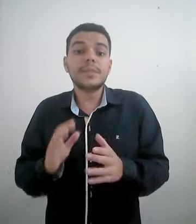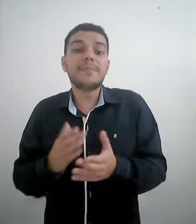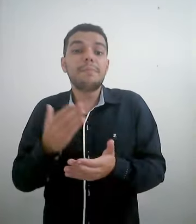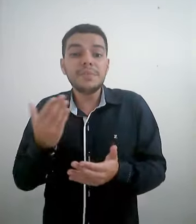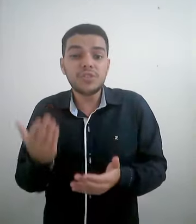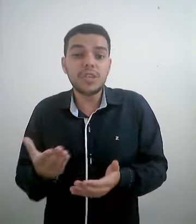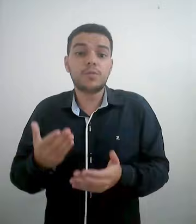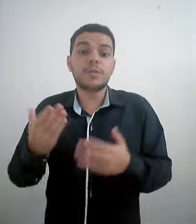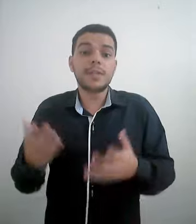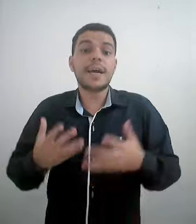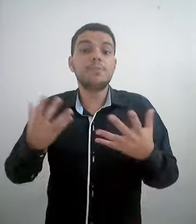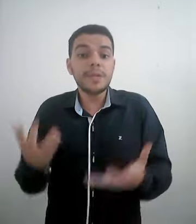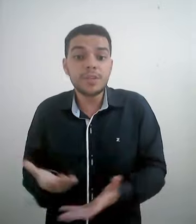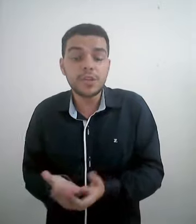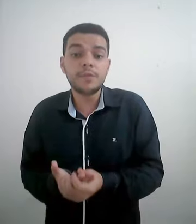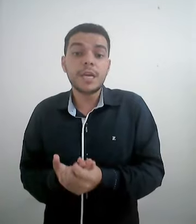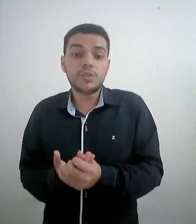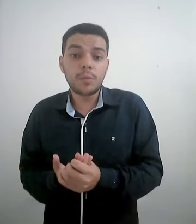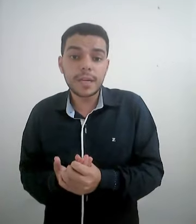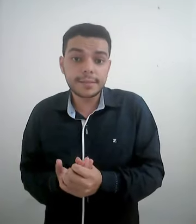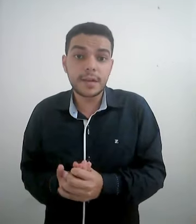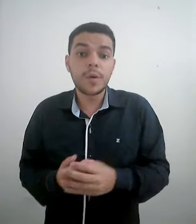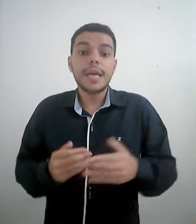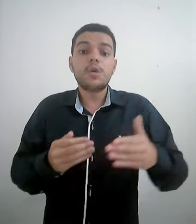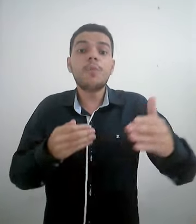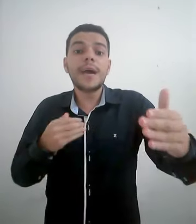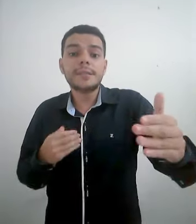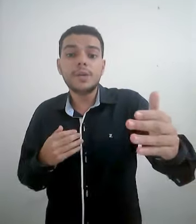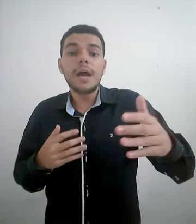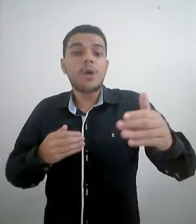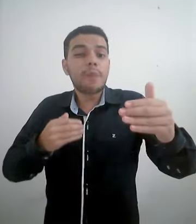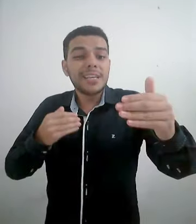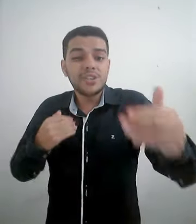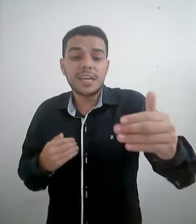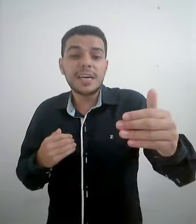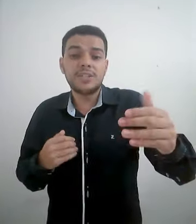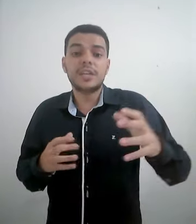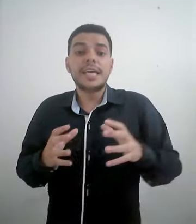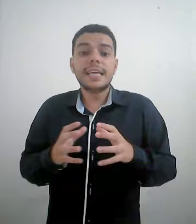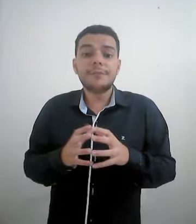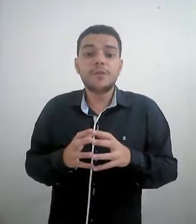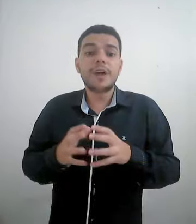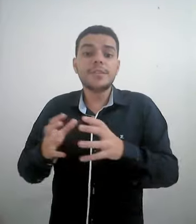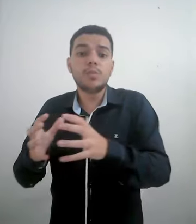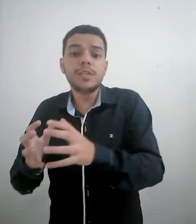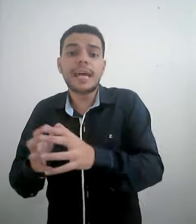sistema primitivo, considerado primitivo de comunicação. E como o Brasil é um país gigante e haviam várias comunidades